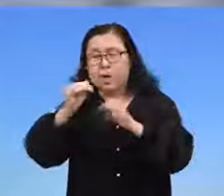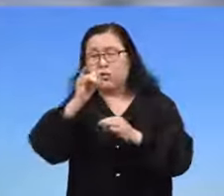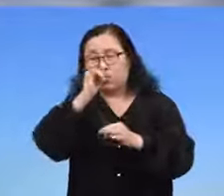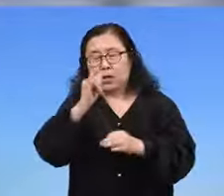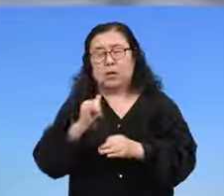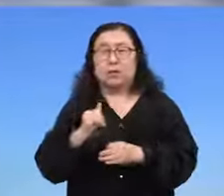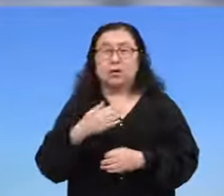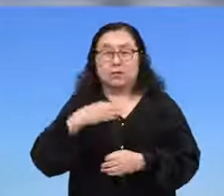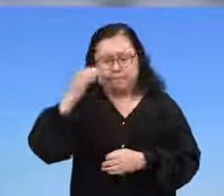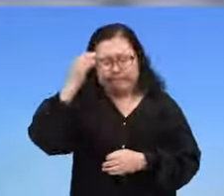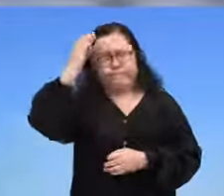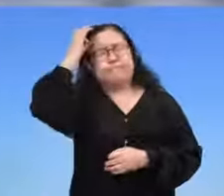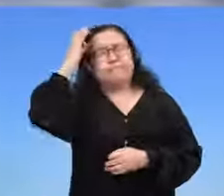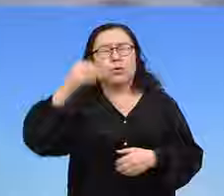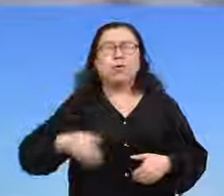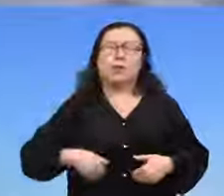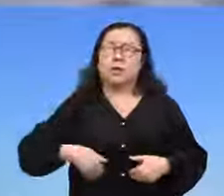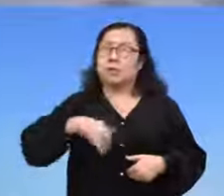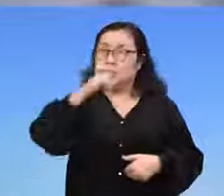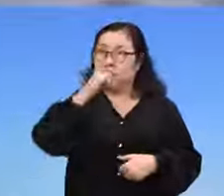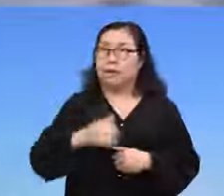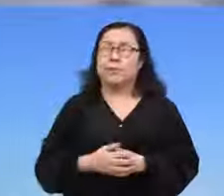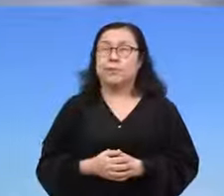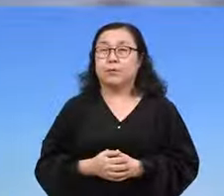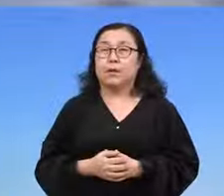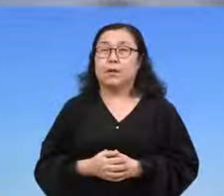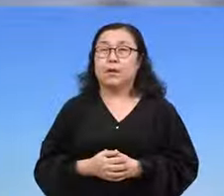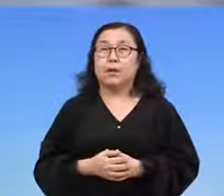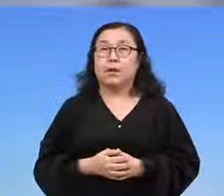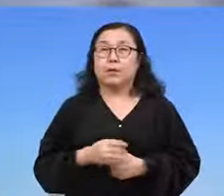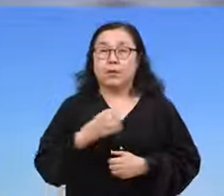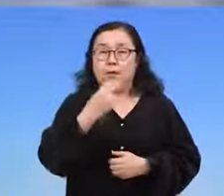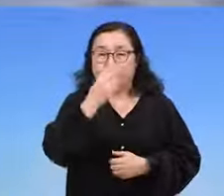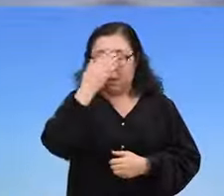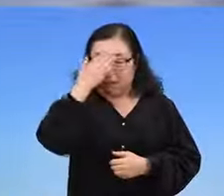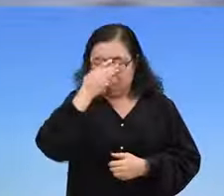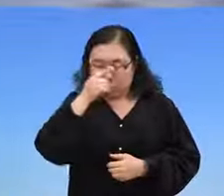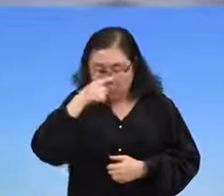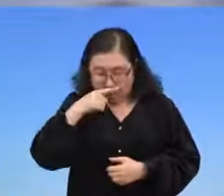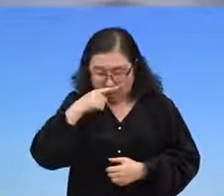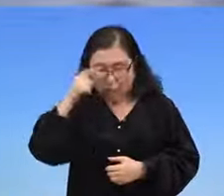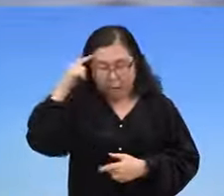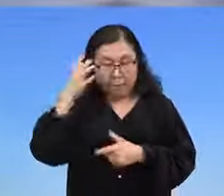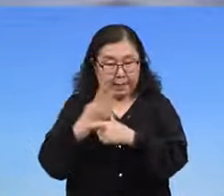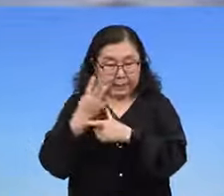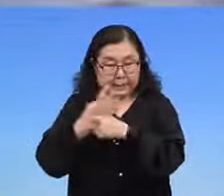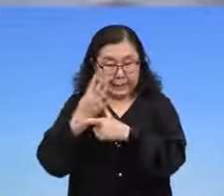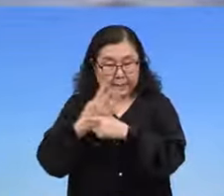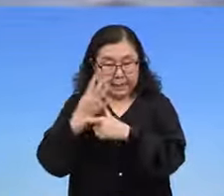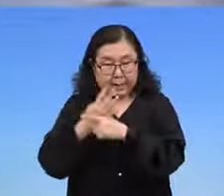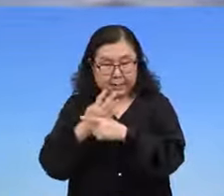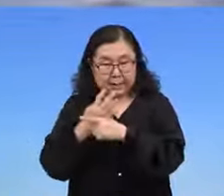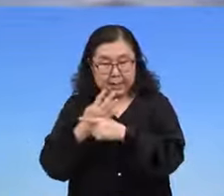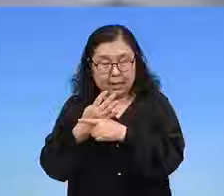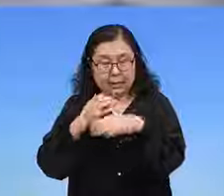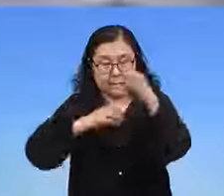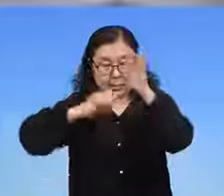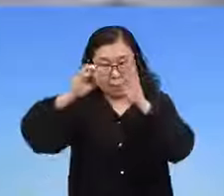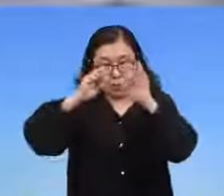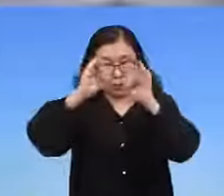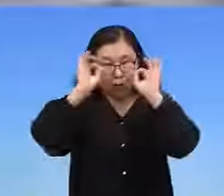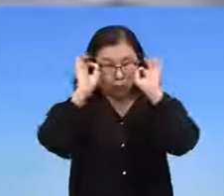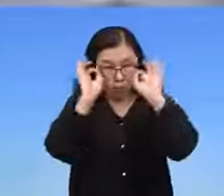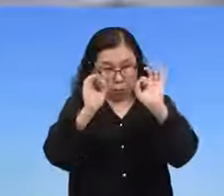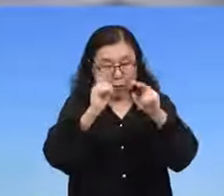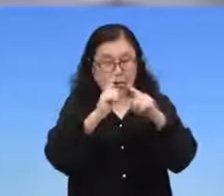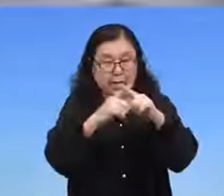겁니다. 그래서 저는 오늘 본문에 나오는 이 동방 박사들의 실수를 보다가 구약에 나오는 우시야 왕이